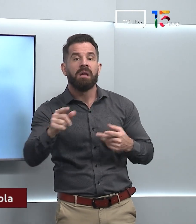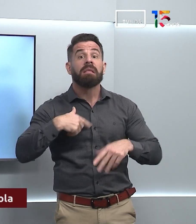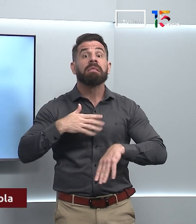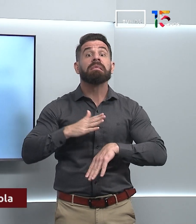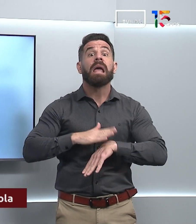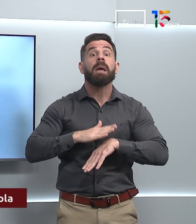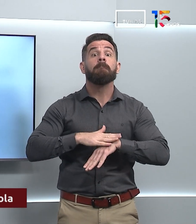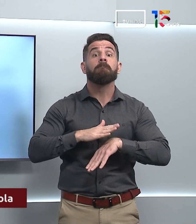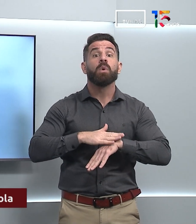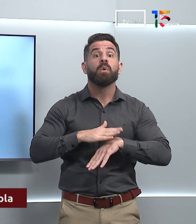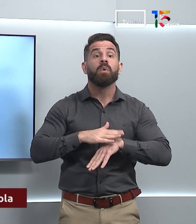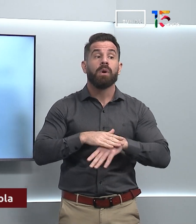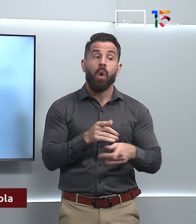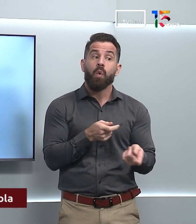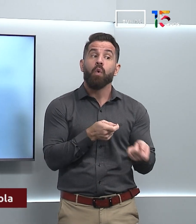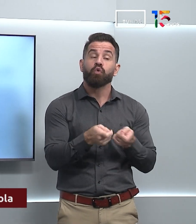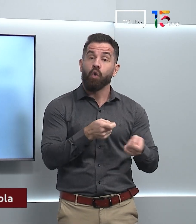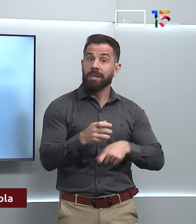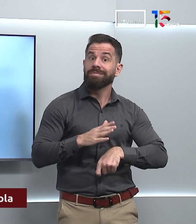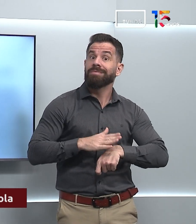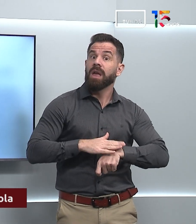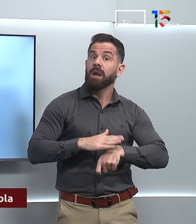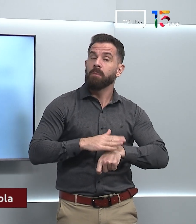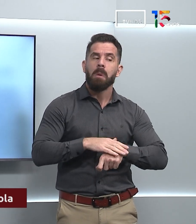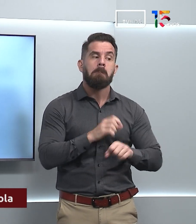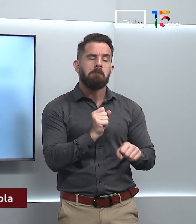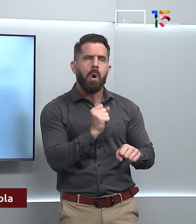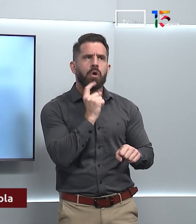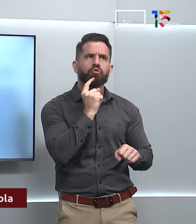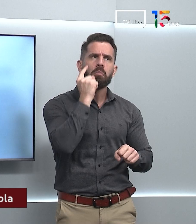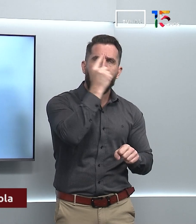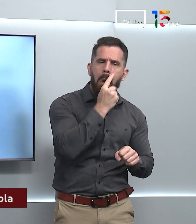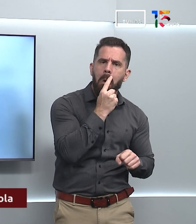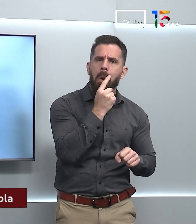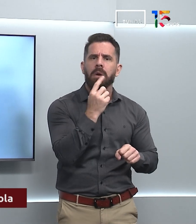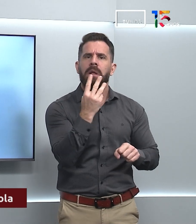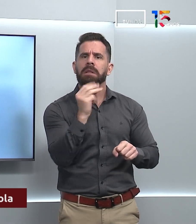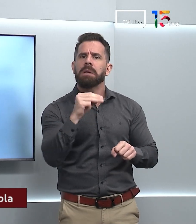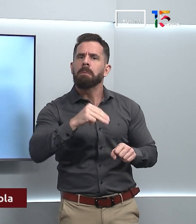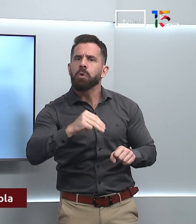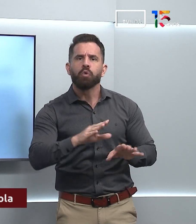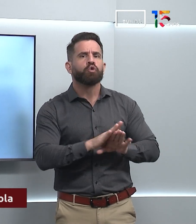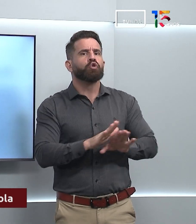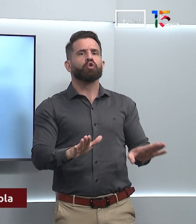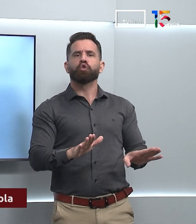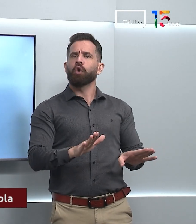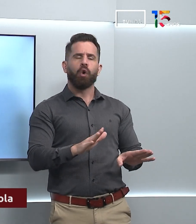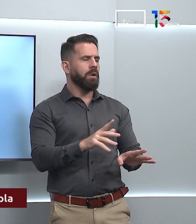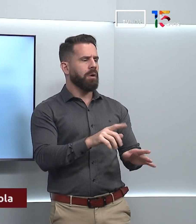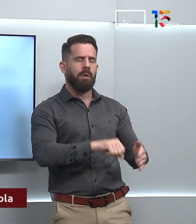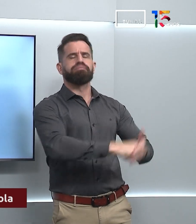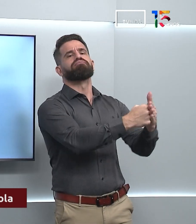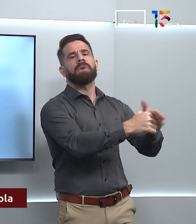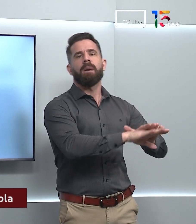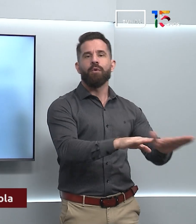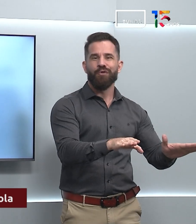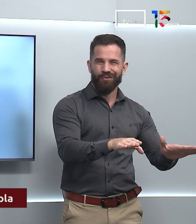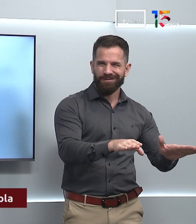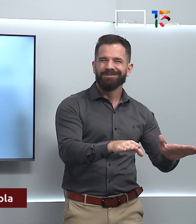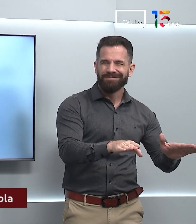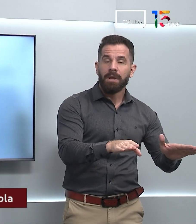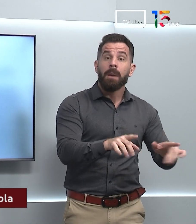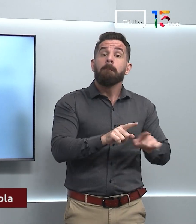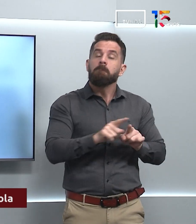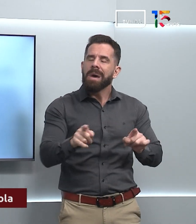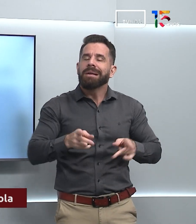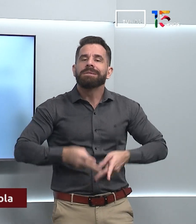uso daquela criança, daquele jovem com dispositivo. Mas também conversando, uma conversa aberta, mostrando o